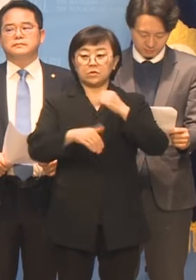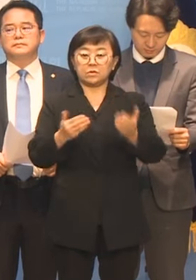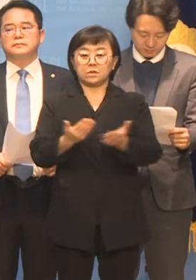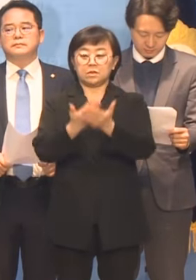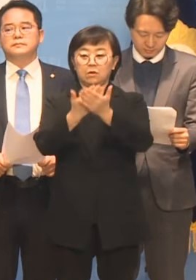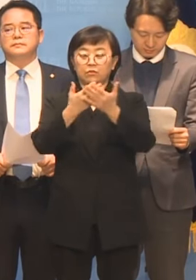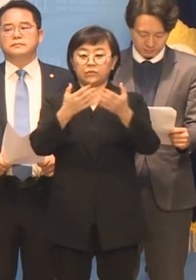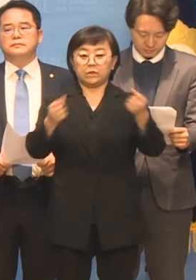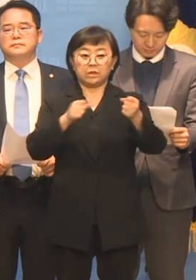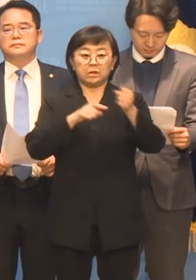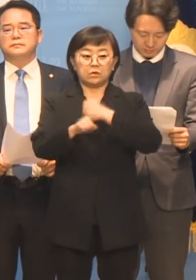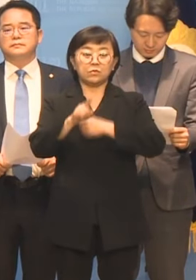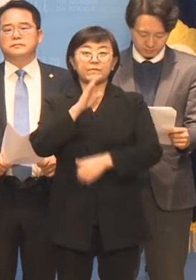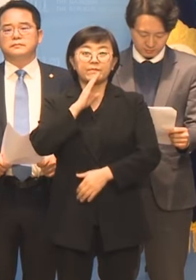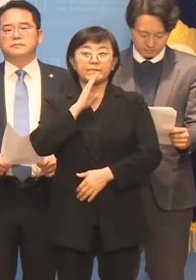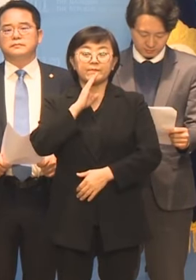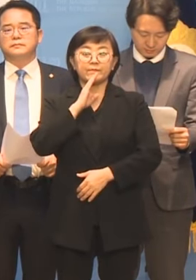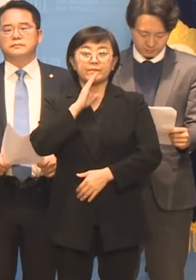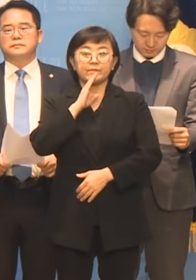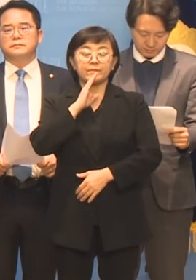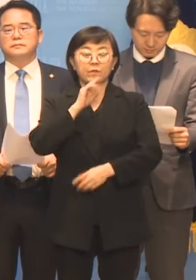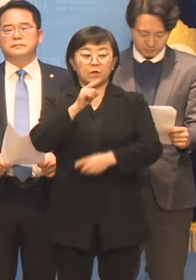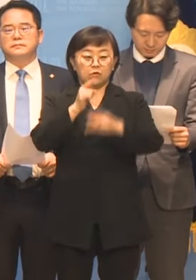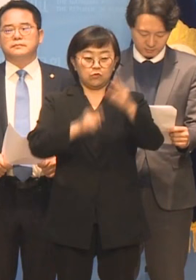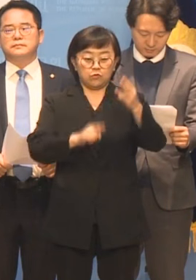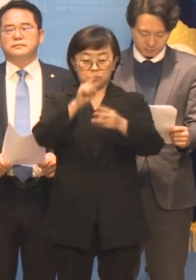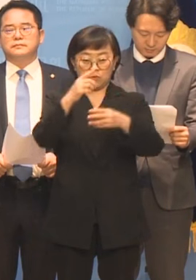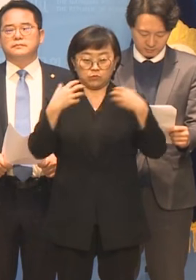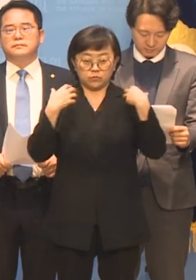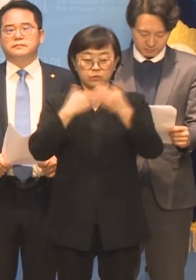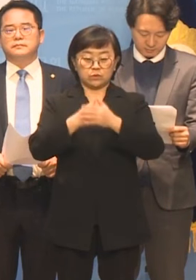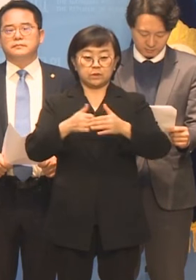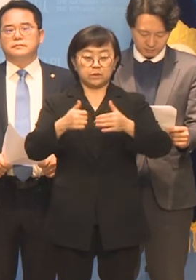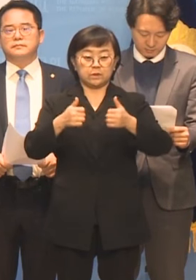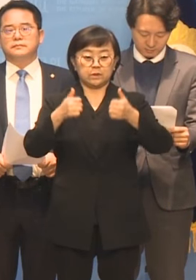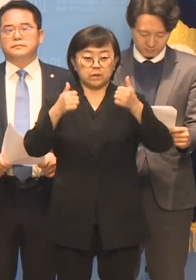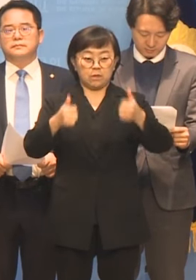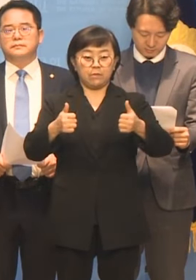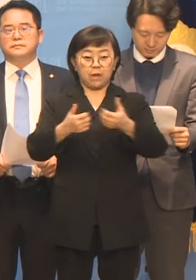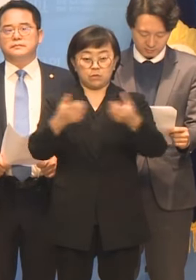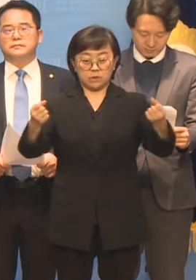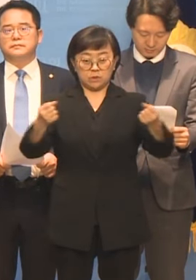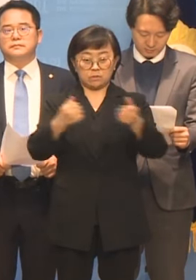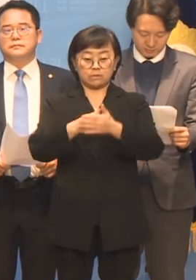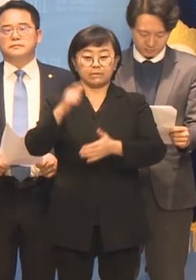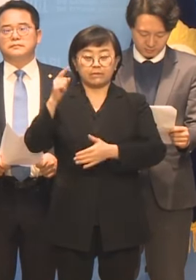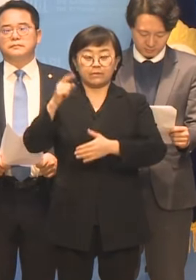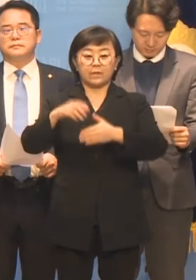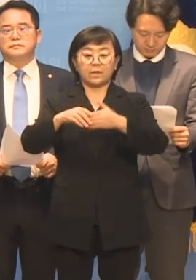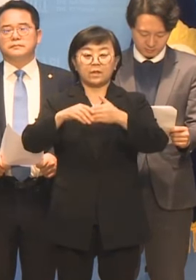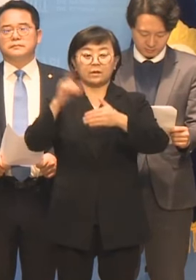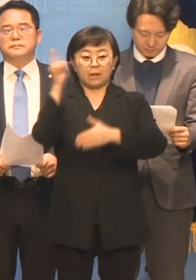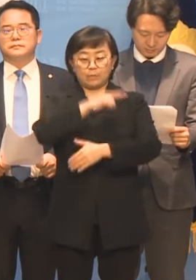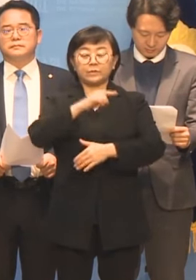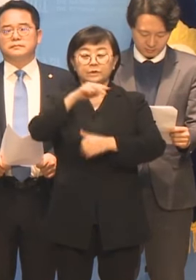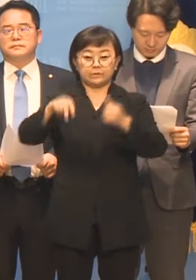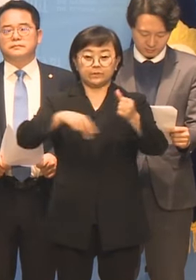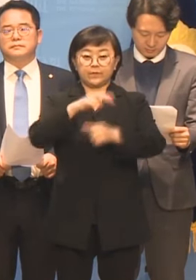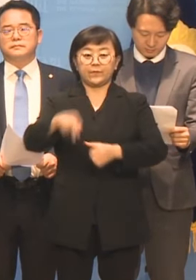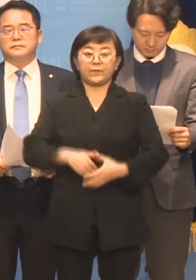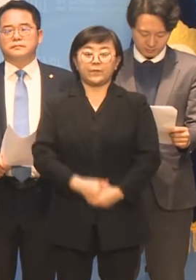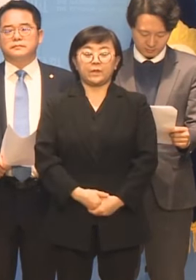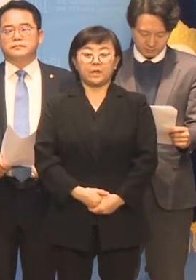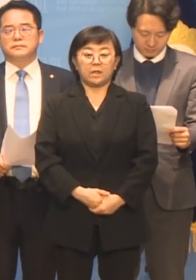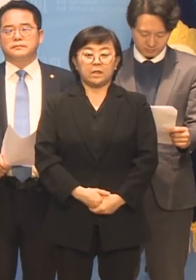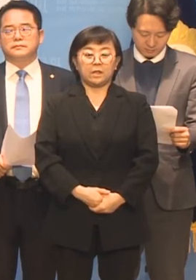분열에 명분을 주는 것이며 윤석열 심판 민심을 분열시키는 악수 중의 악수입니다.